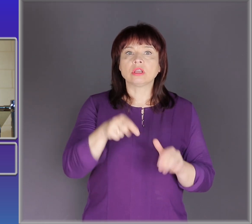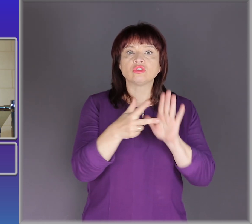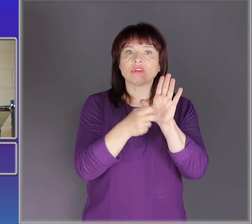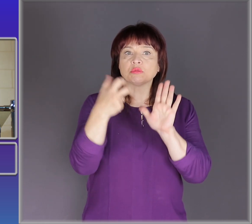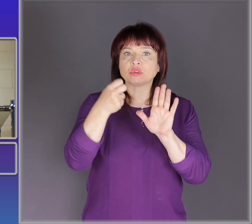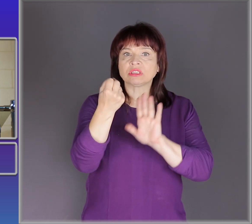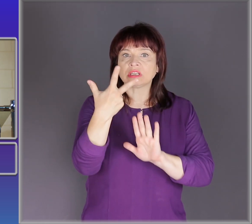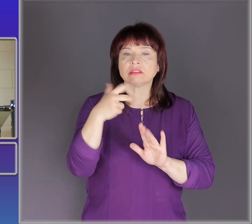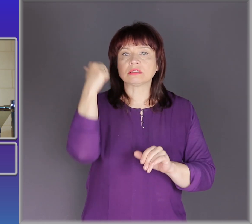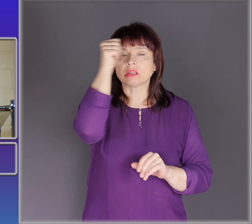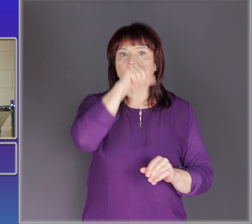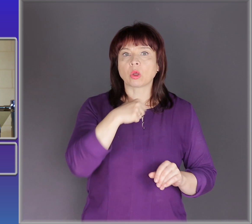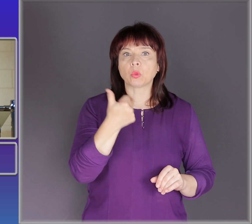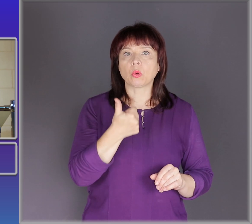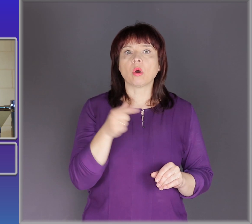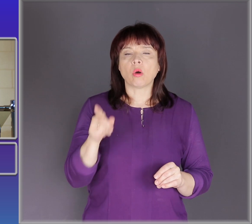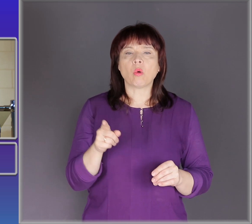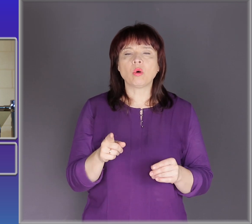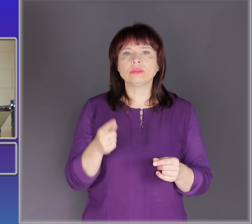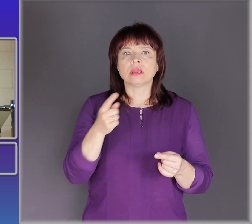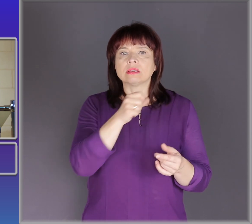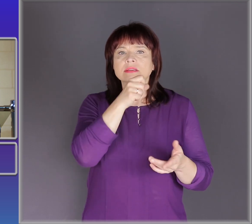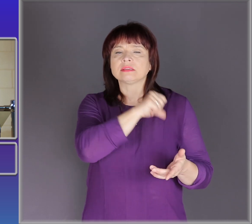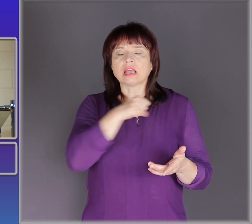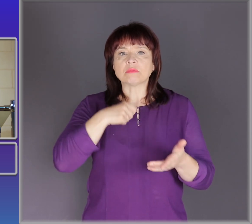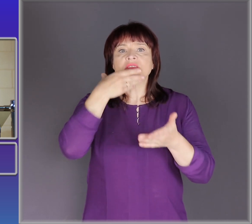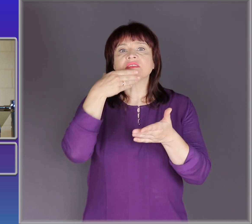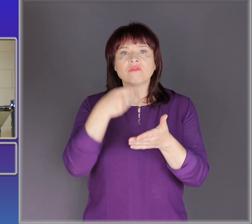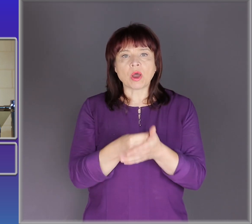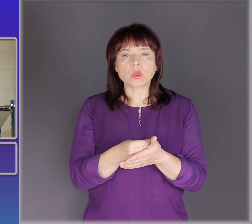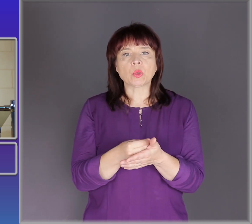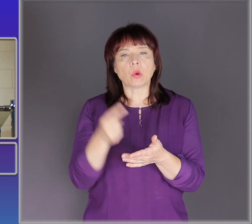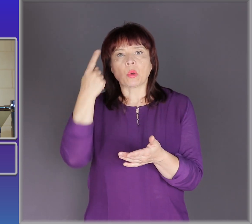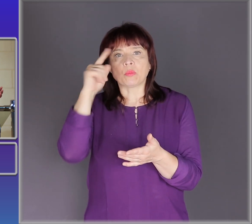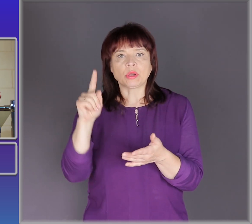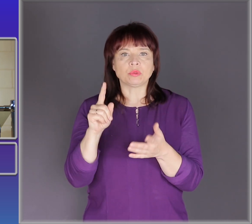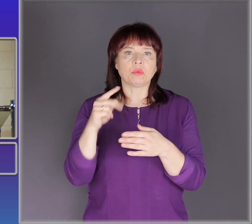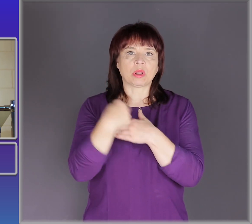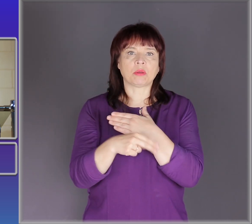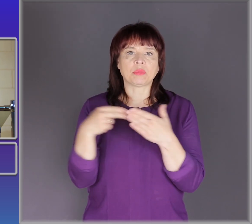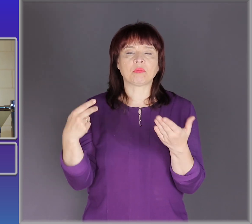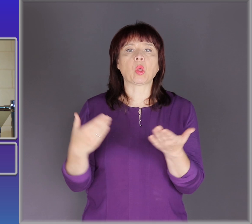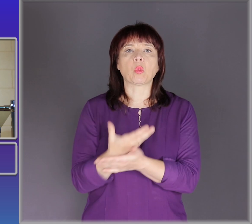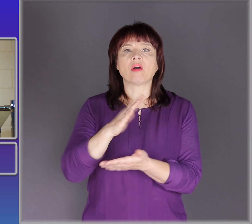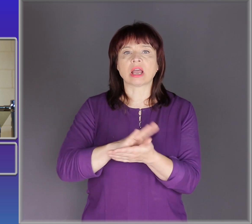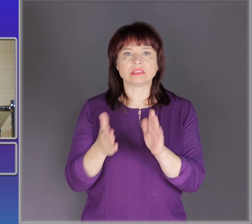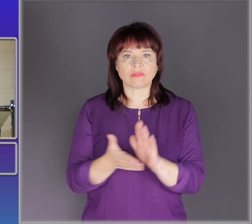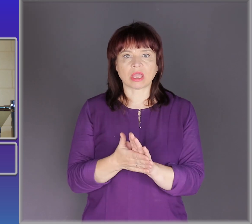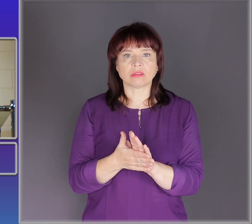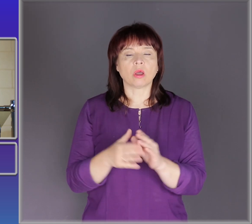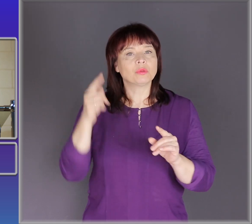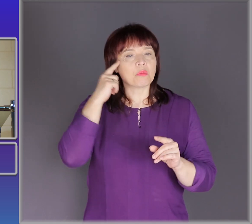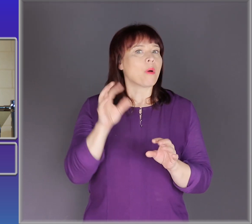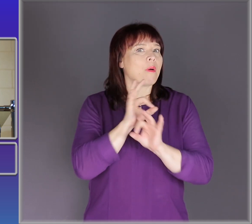1813 году он создал такой в свою версию нового завета казалось бы вау так здорово новый завет